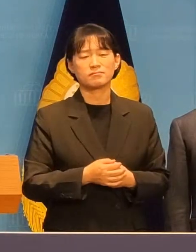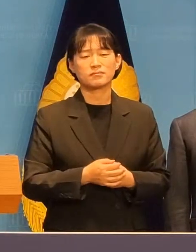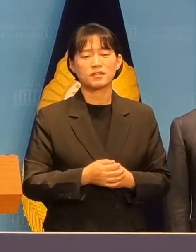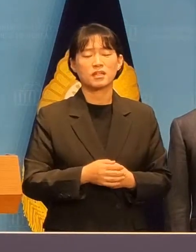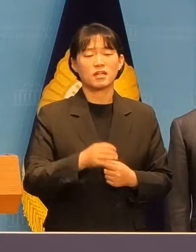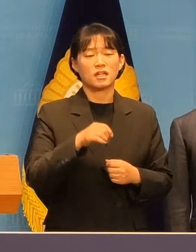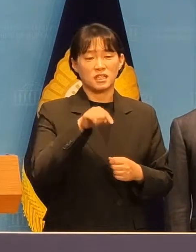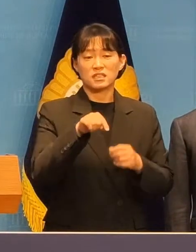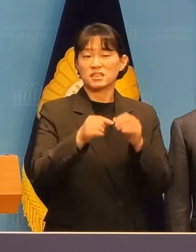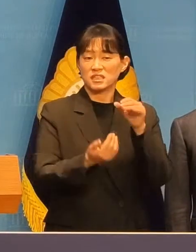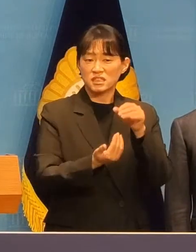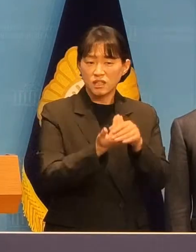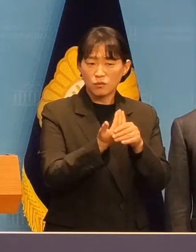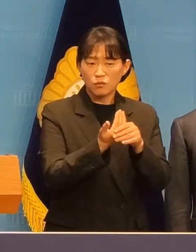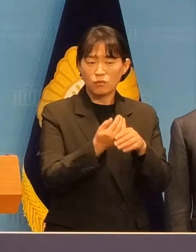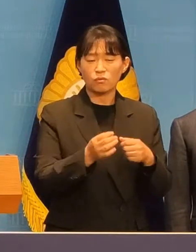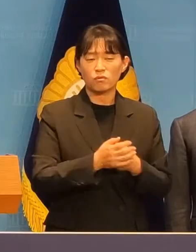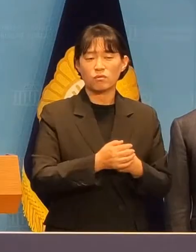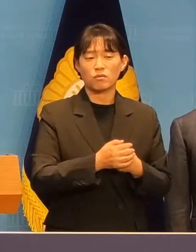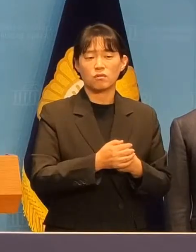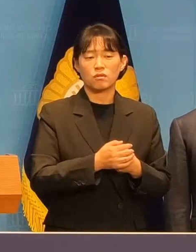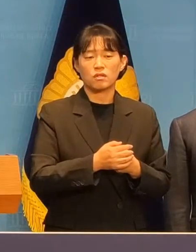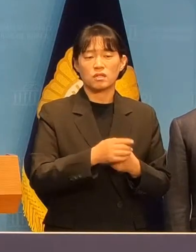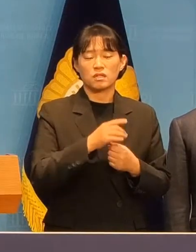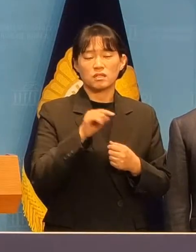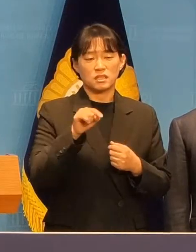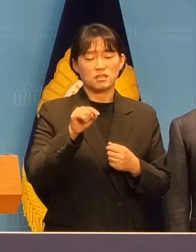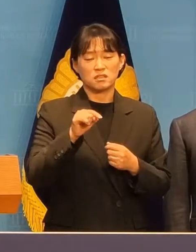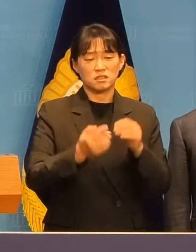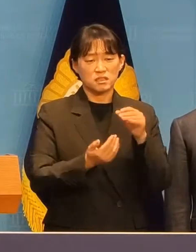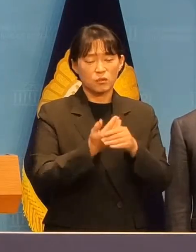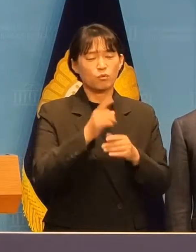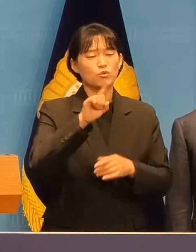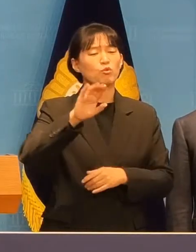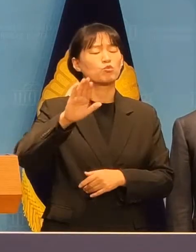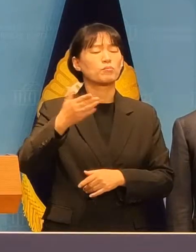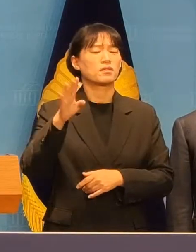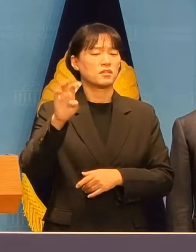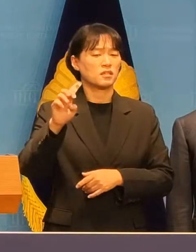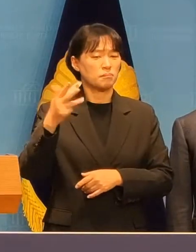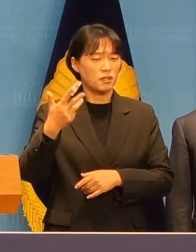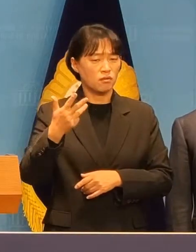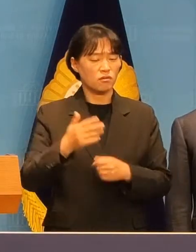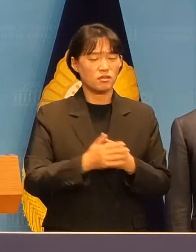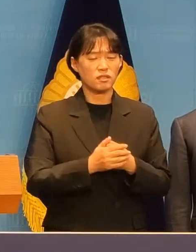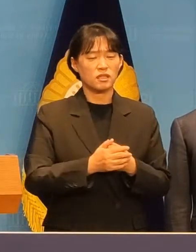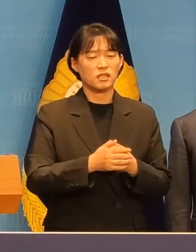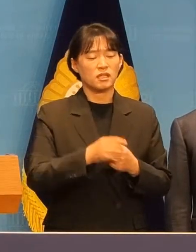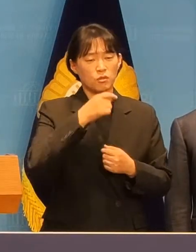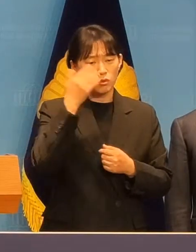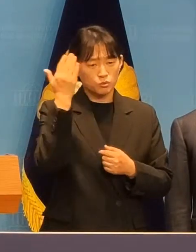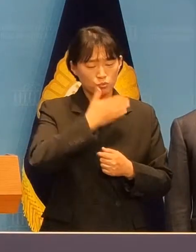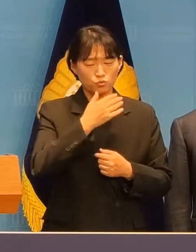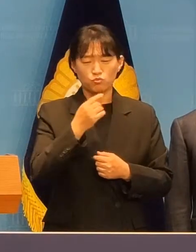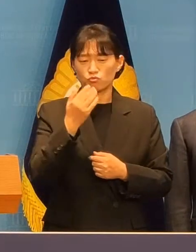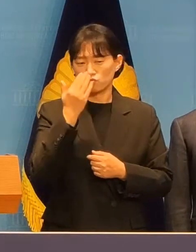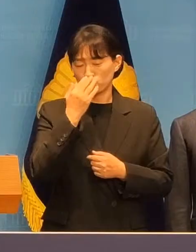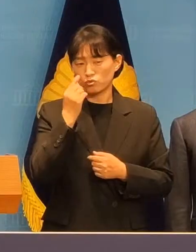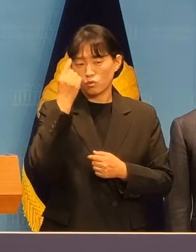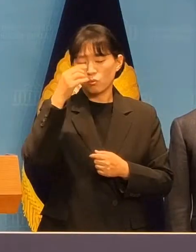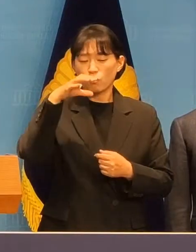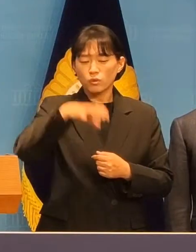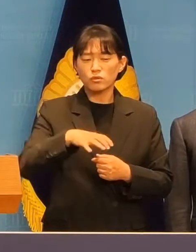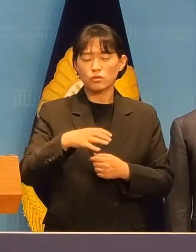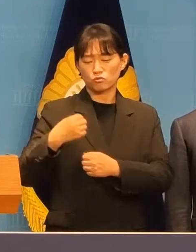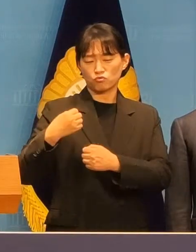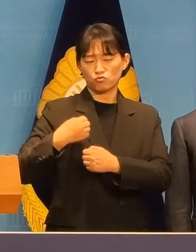여순 사건, 여수 순천 1019 사건은 1948년 전남 여수 순천 일대에서